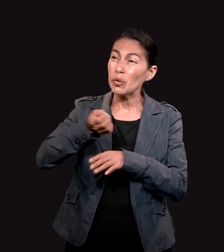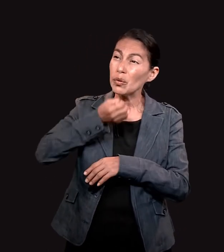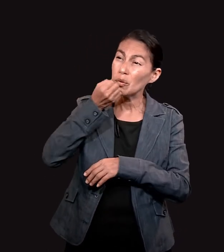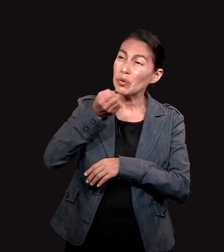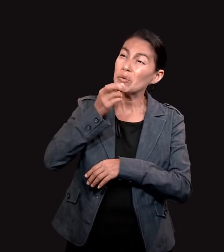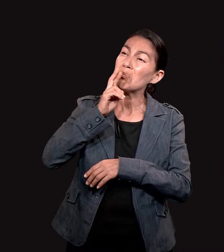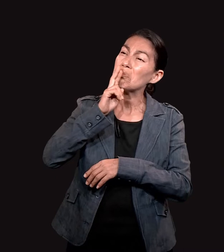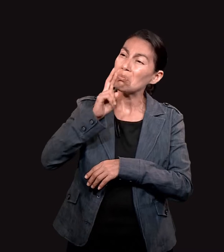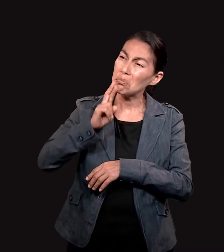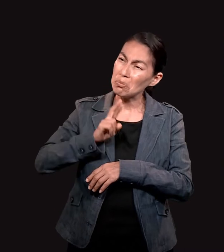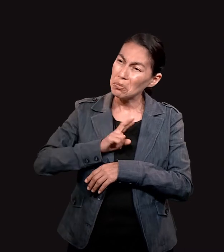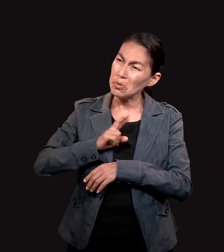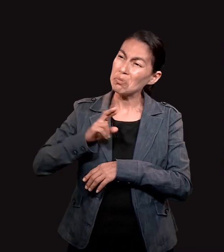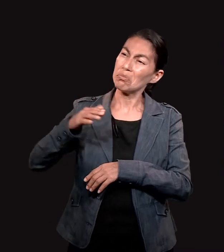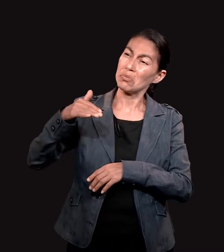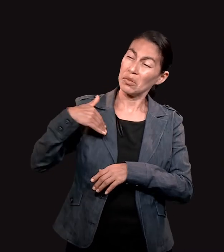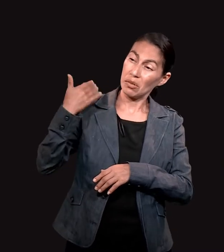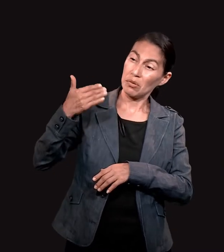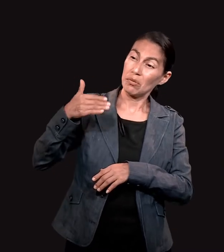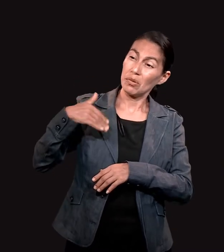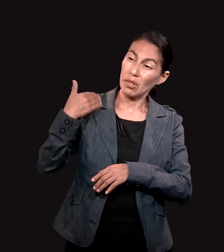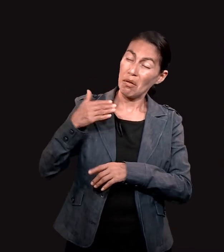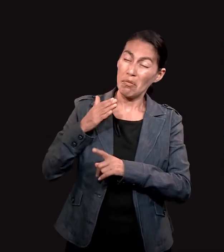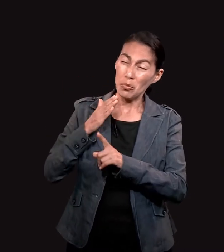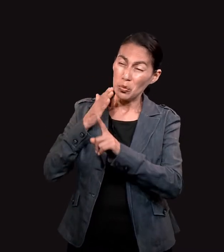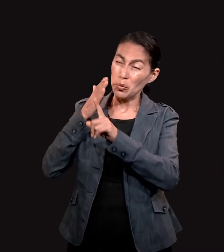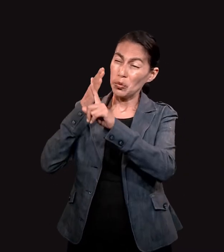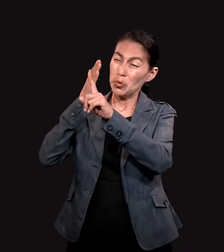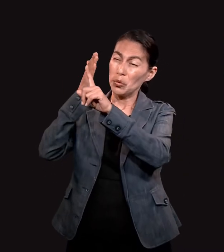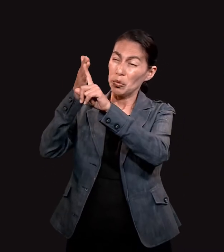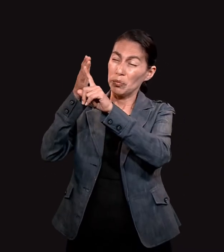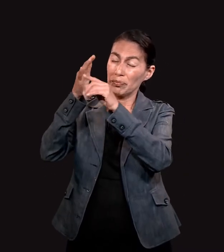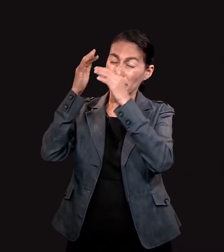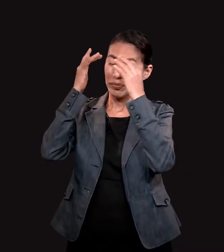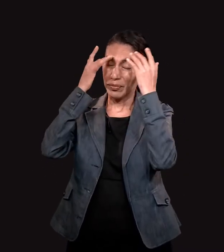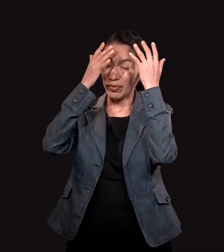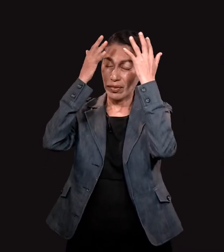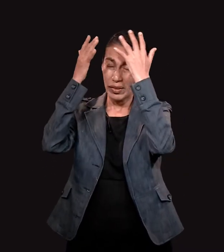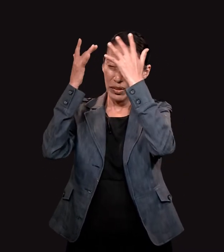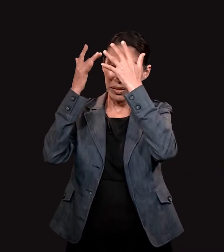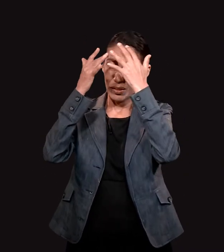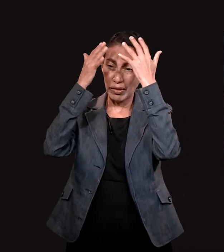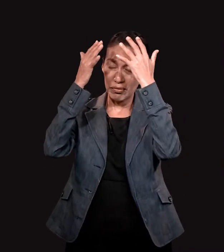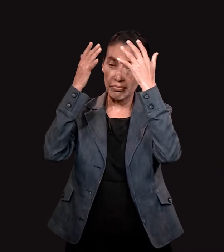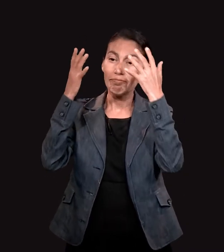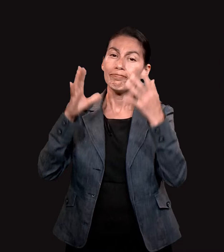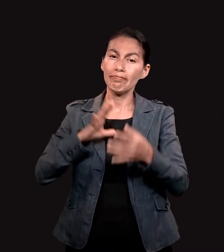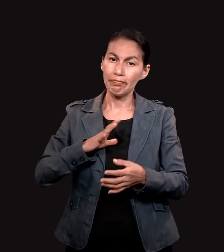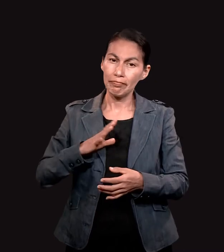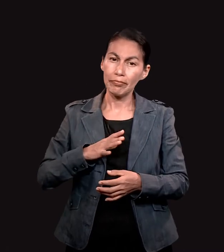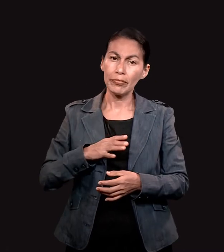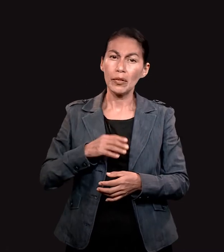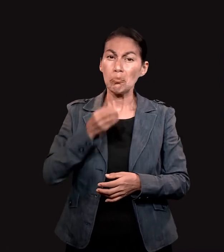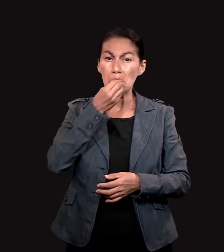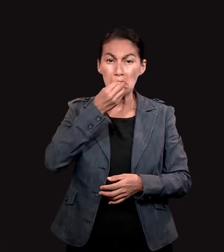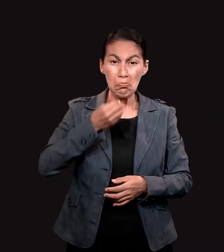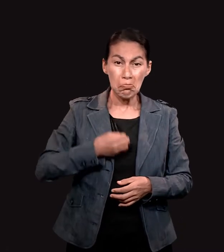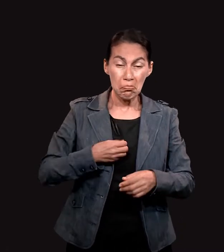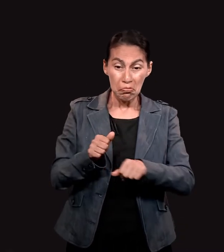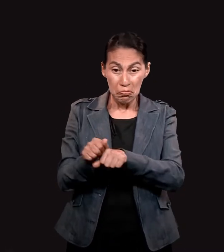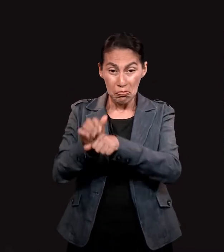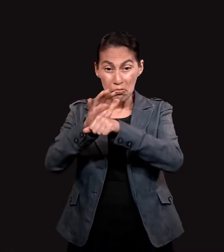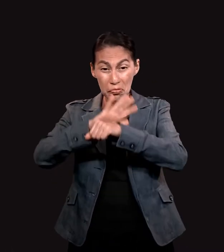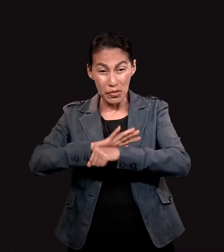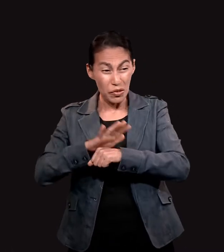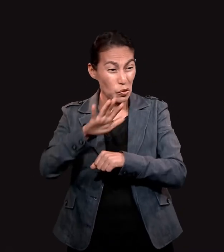el poder de la oración y de los milagros para que se pudiera realizar ese sueño, ese proyecto, en medio de una pandemia